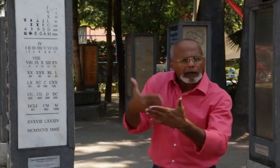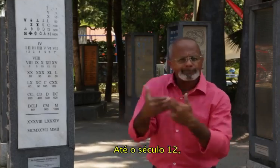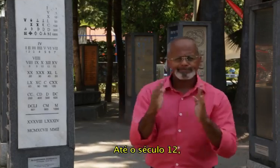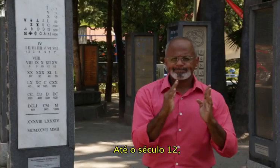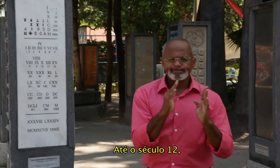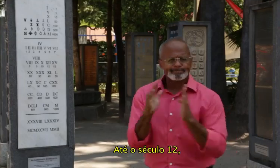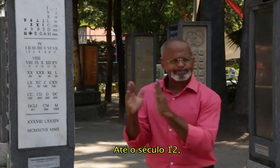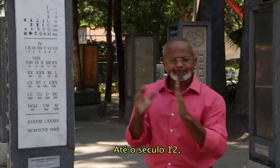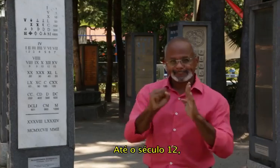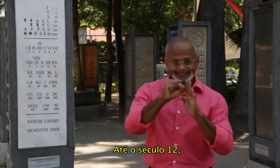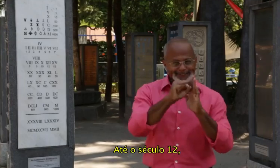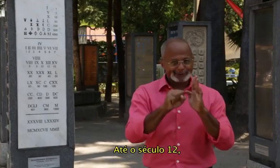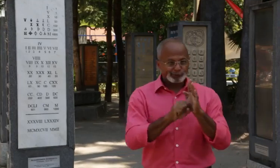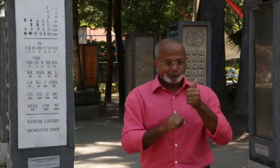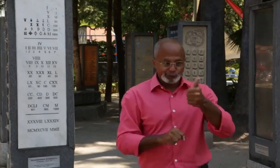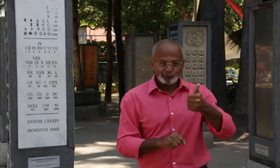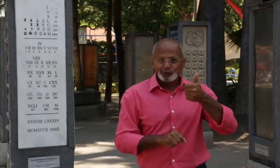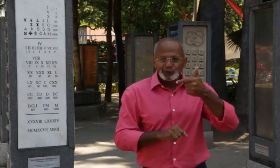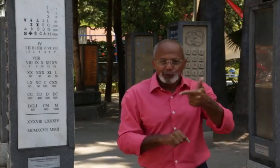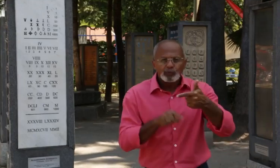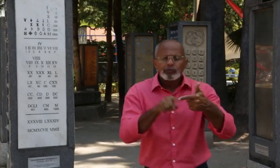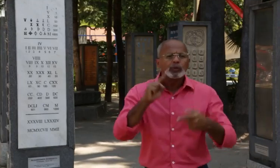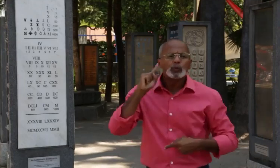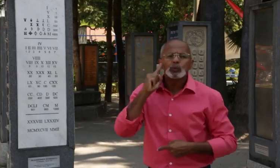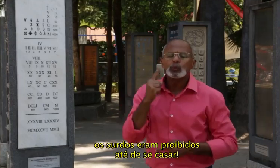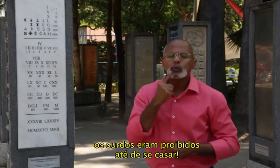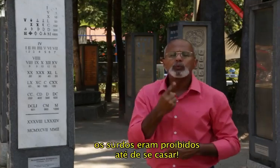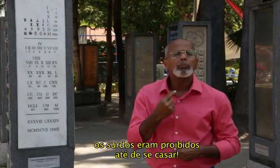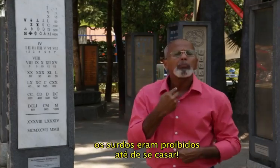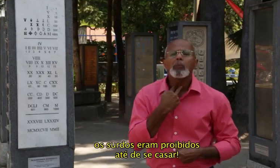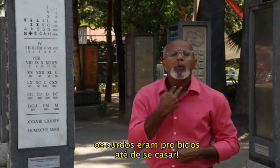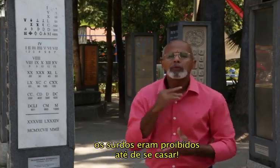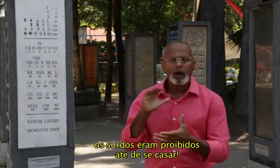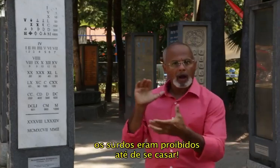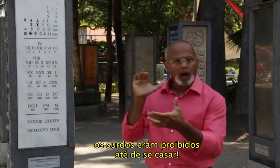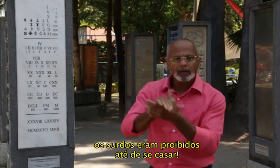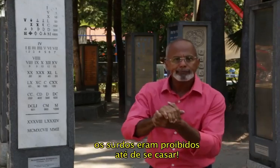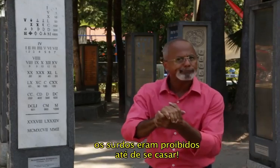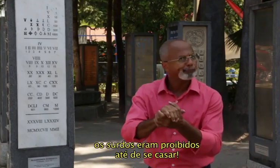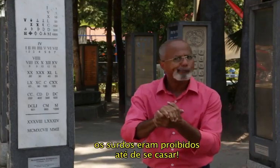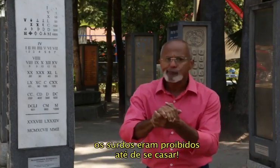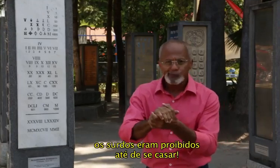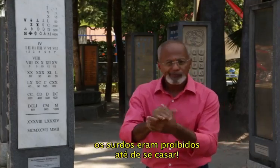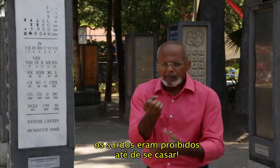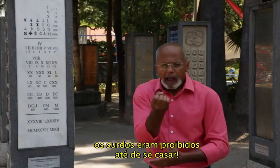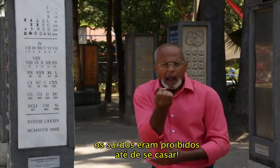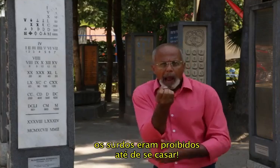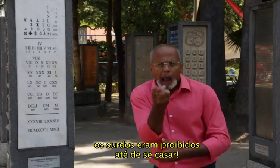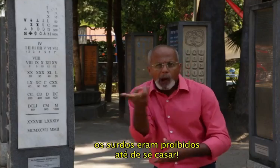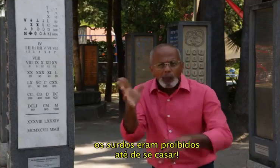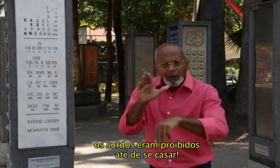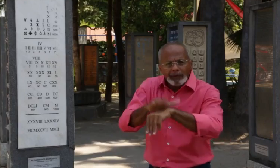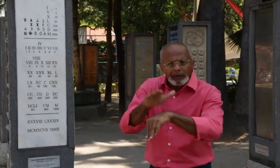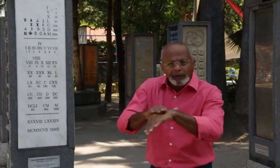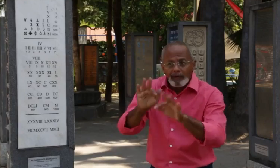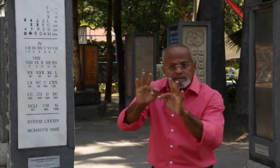Até o século XII, os surdos eram proibidos até de se casar,